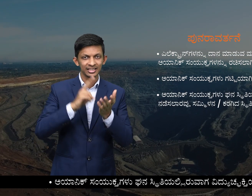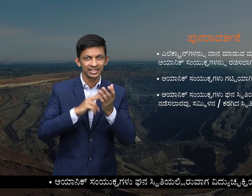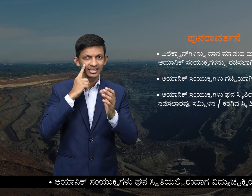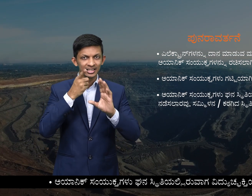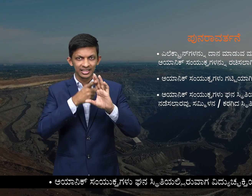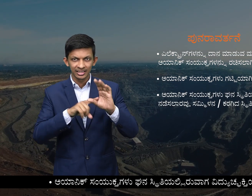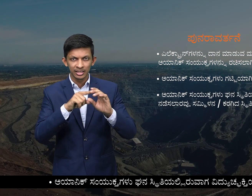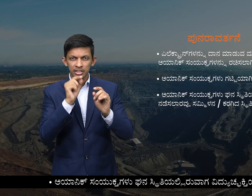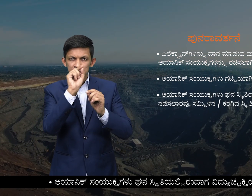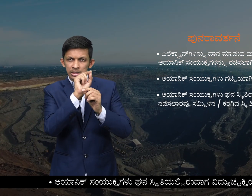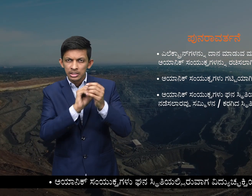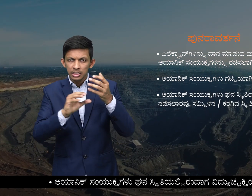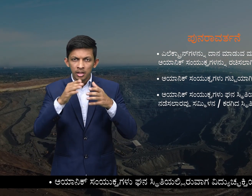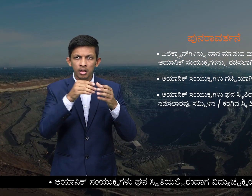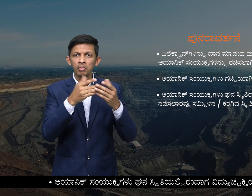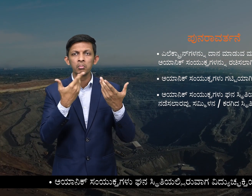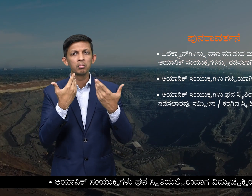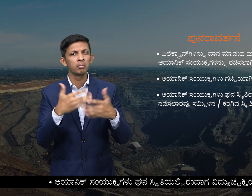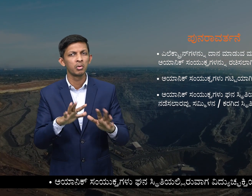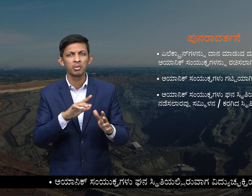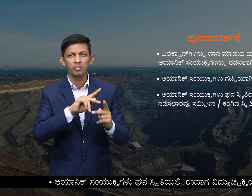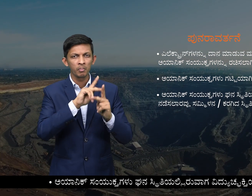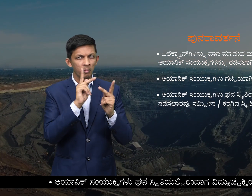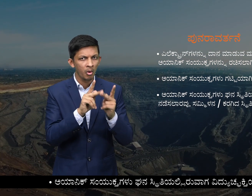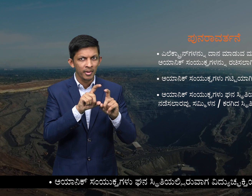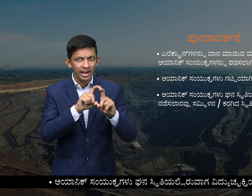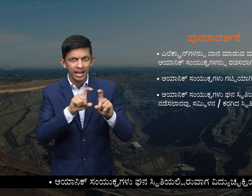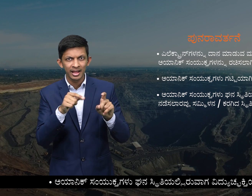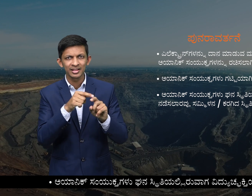ಅಯಾನಿಕ್ ಸಂಯುಕ್ತಗಳು ಘನಸ್ಥಿತಿಯಲ್ಲಿರುವಾಗ ವಿದ್ಯುತ್ ಶಕ್ತಿಯನ್ನ ನಡೆಸಲಾರವು.